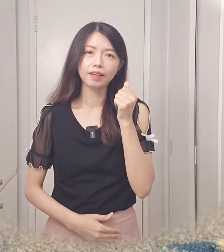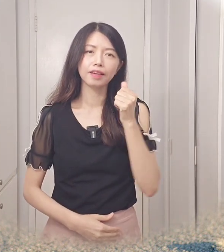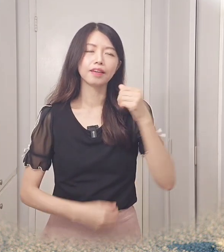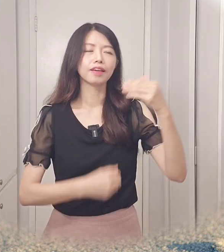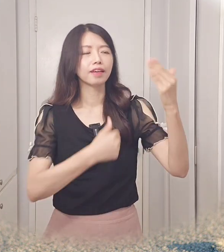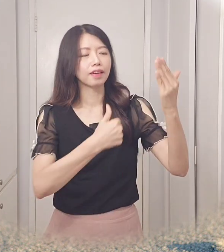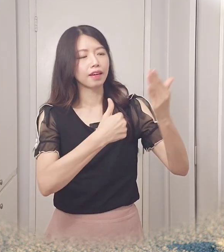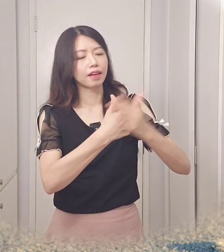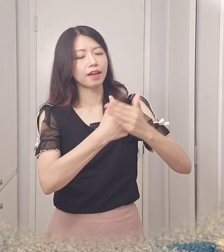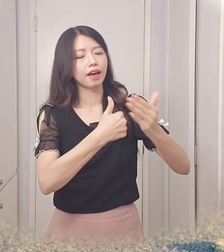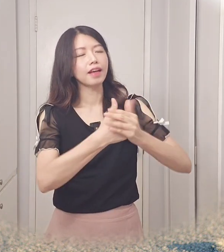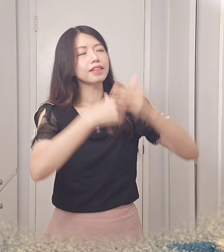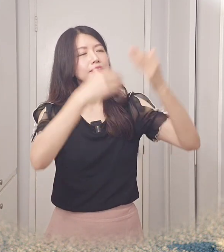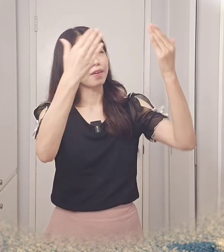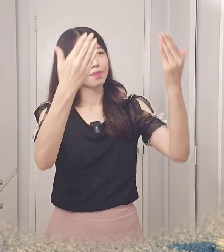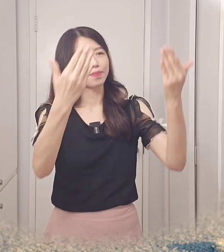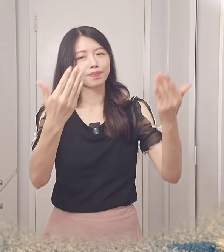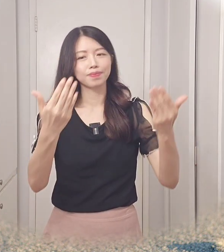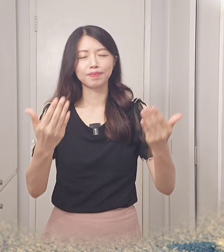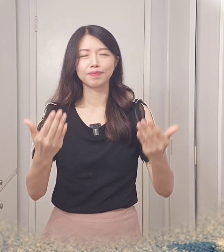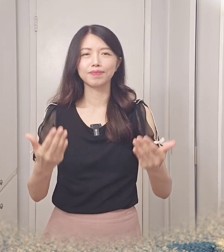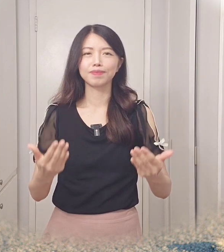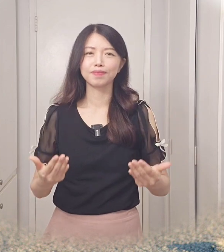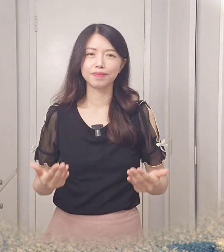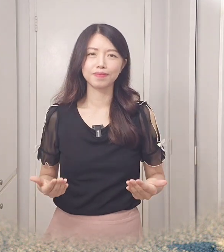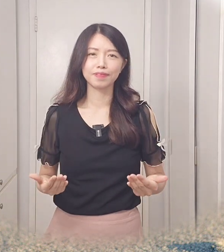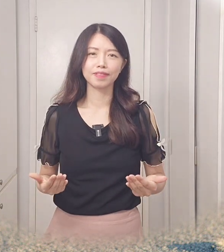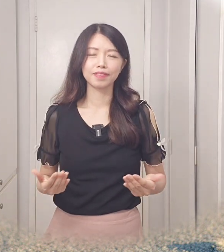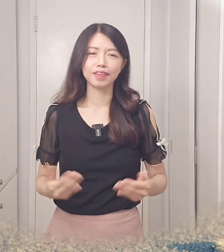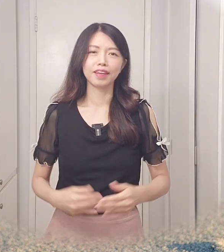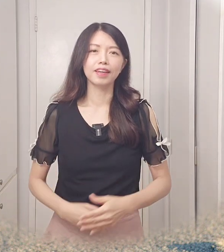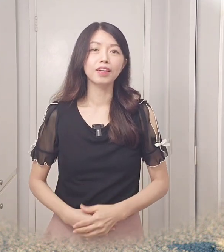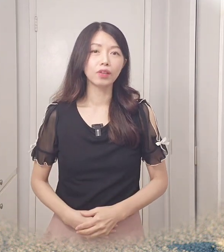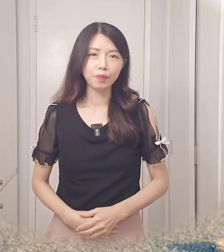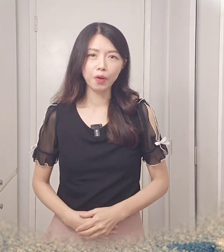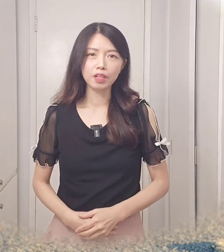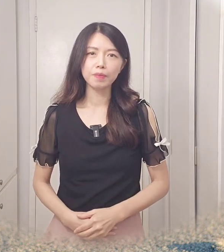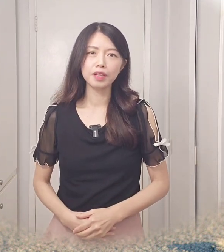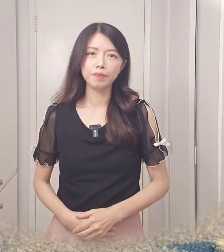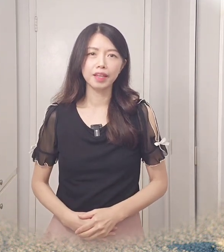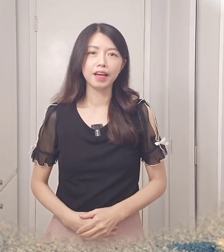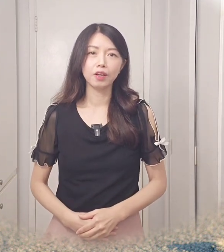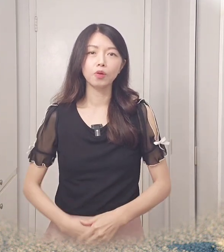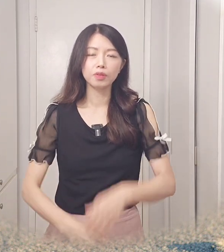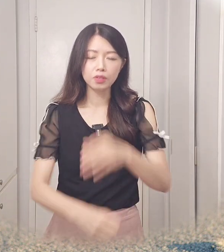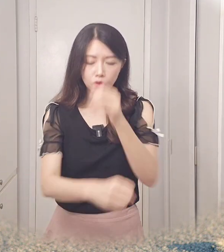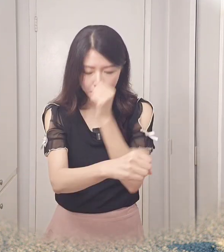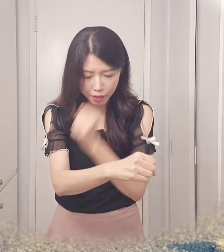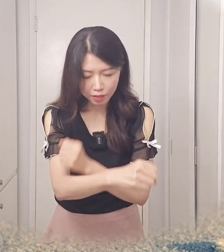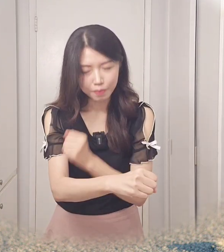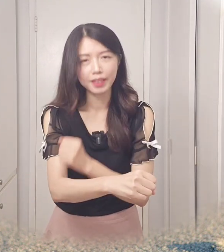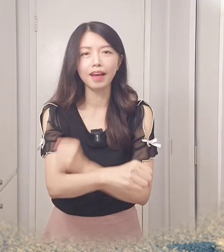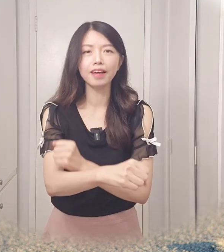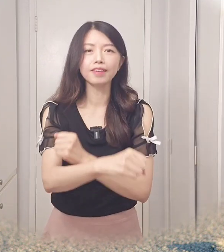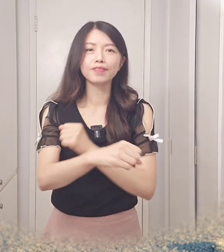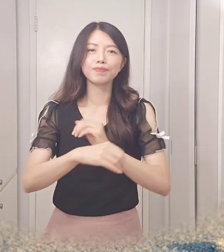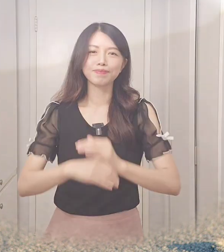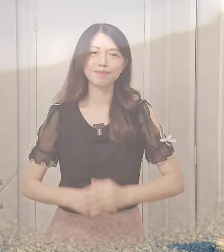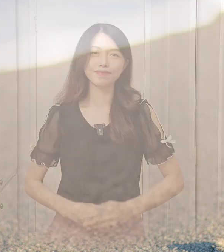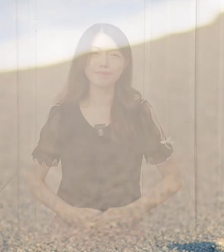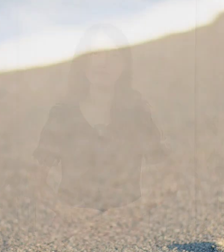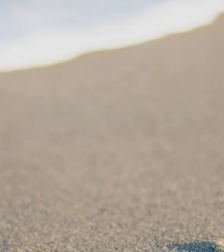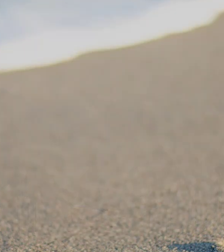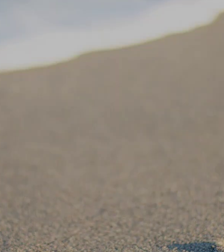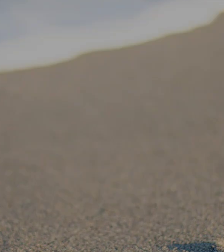형통하게 하시네. 이렇게 표현하시면 됩니다. 여러분 수고 많으셨습니다.